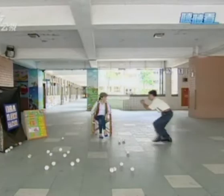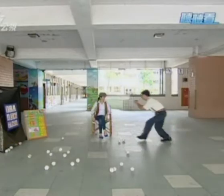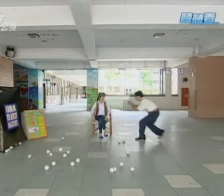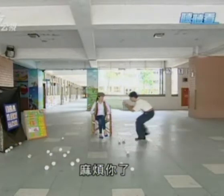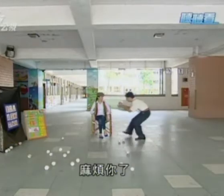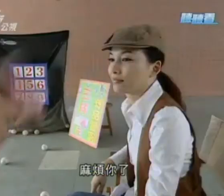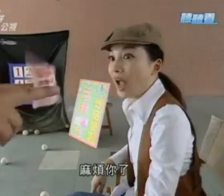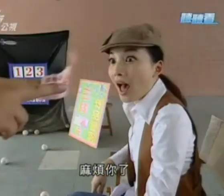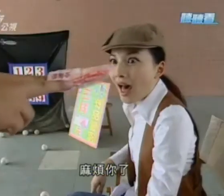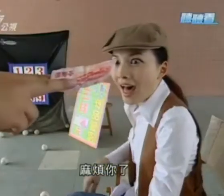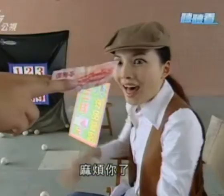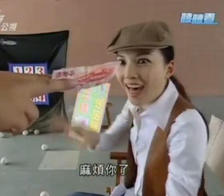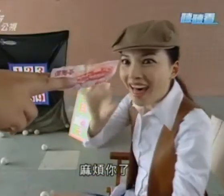麻烦你了啊。